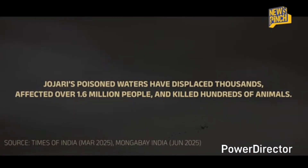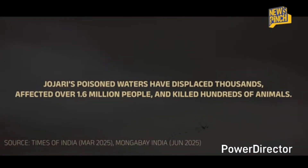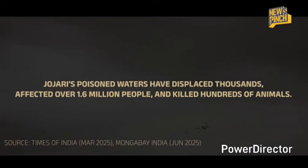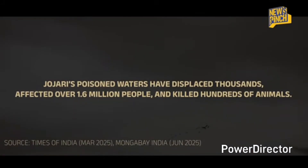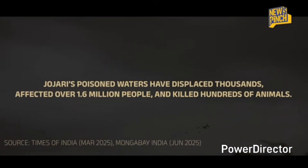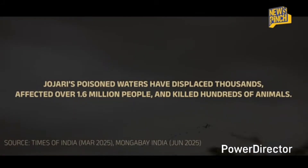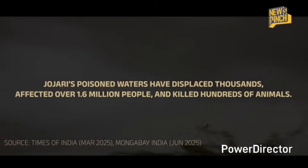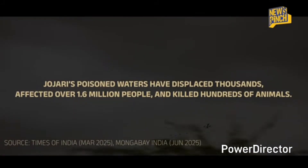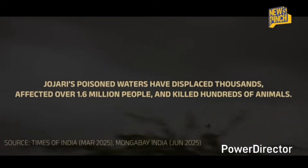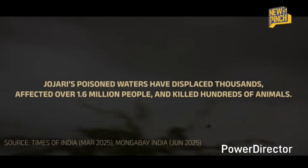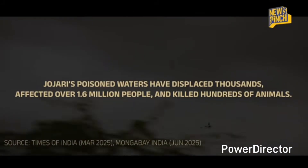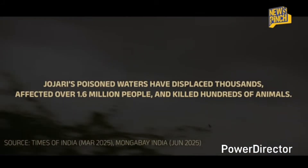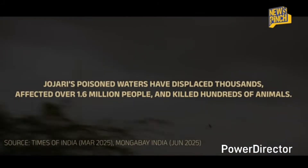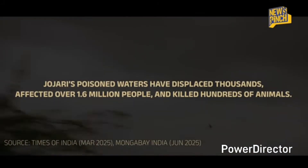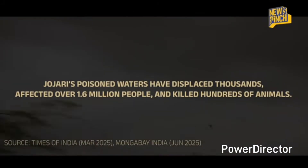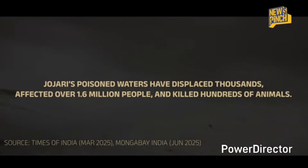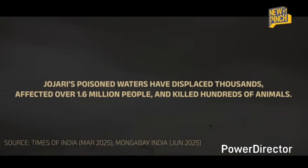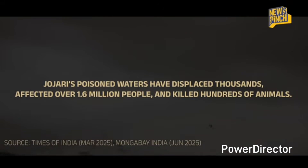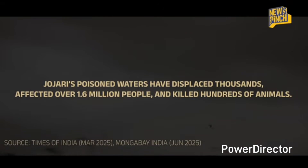इंदर महाराजा